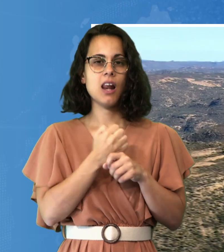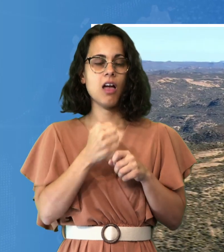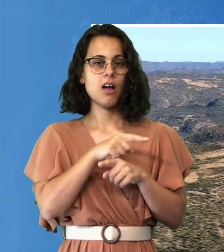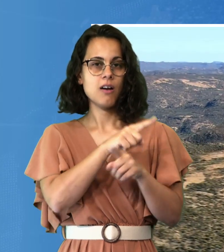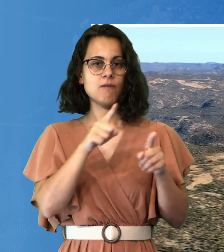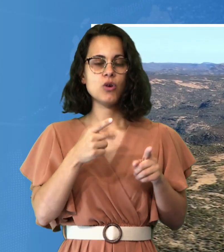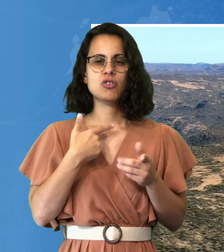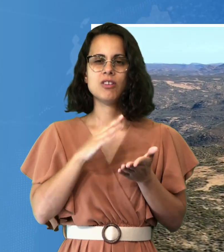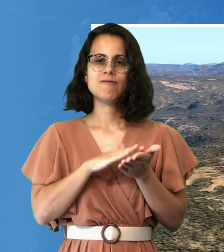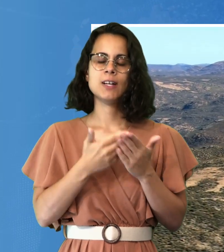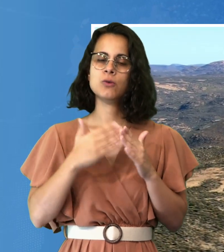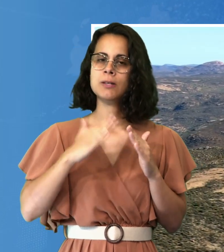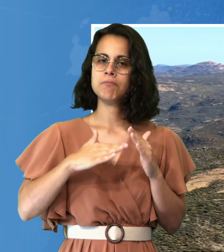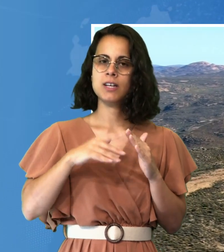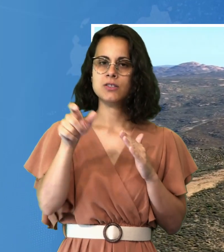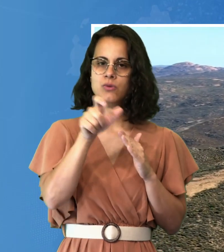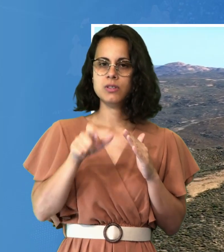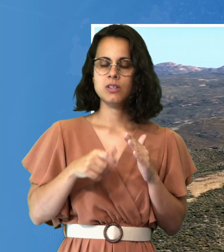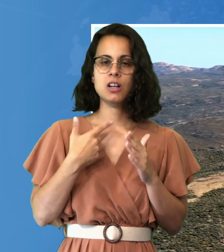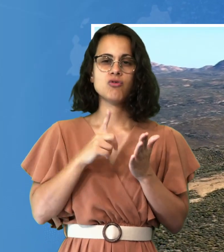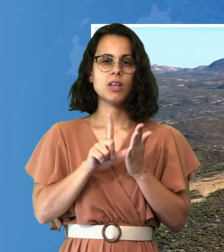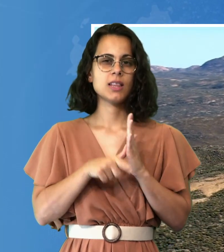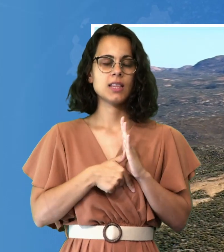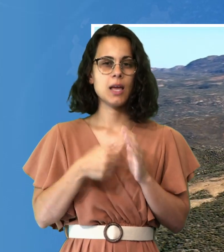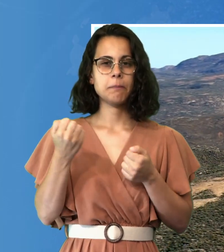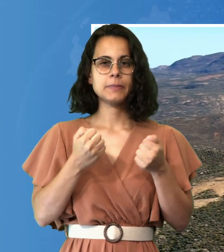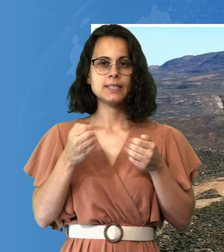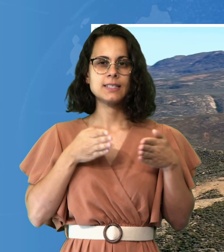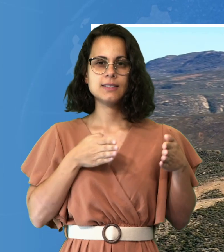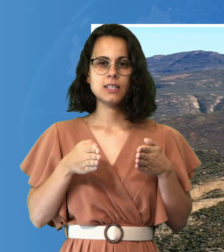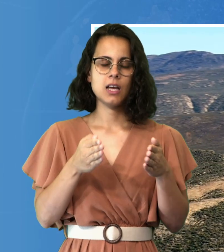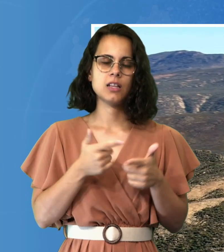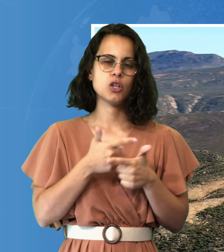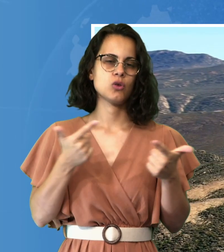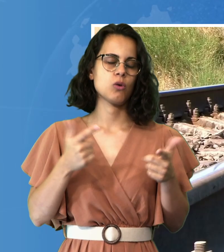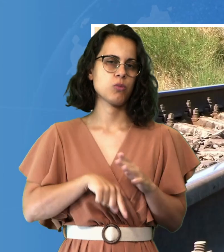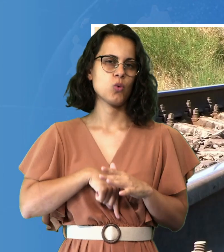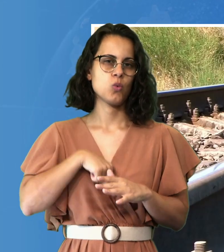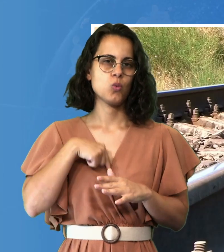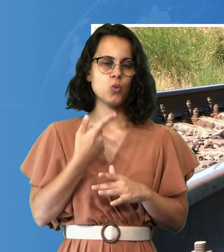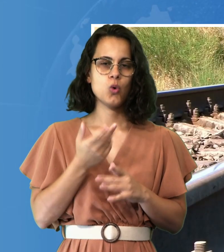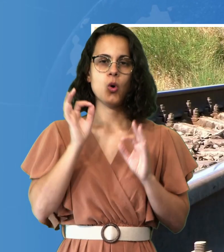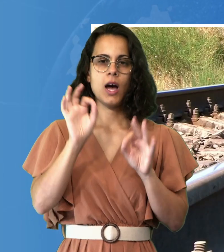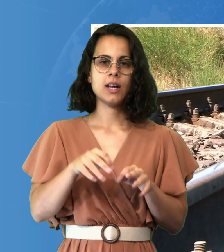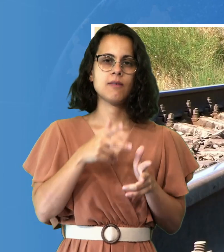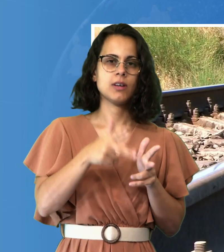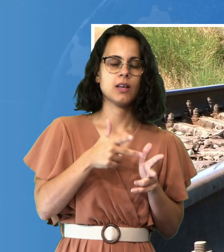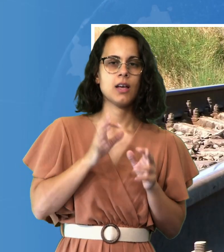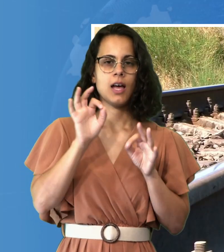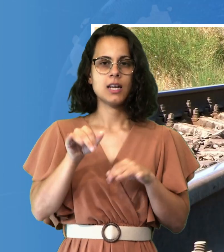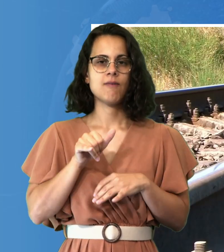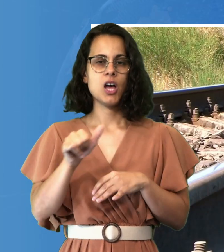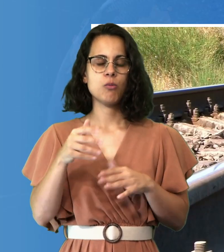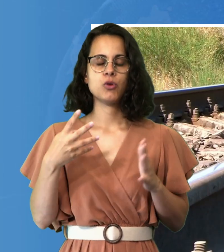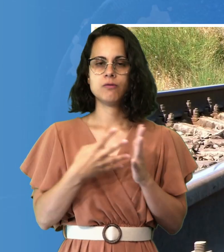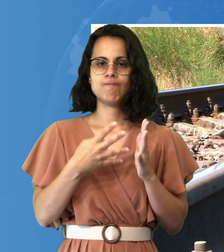basso in Italia e affrontano tempi di percorrenza notevolmente superiori per raggiungere superstrade, stazioni ferroviarie, porti e aeroporti.